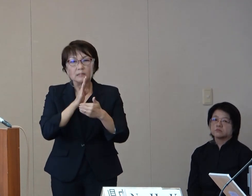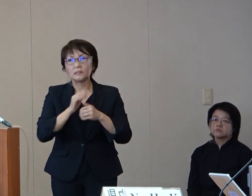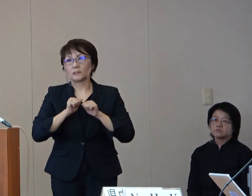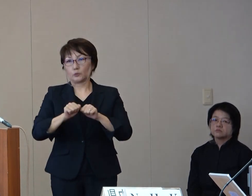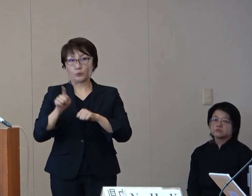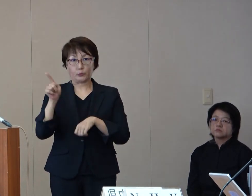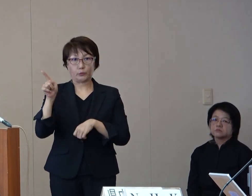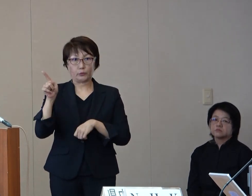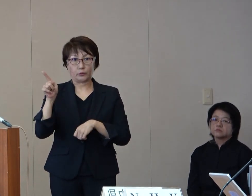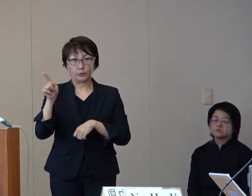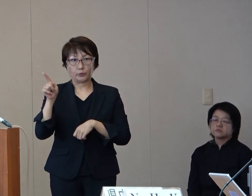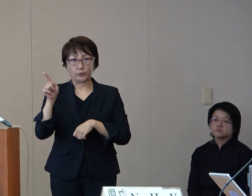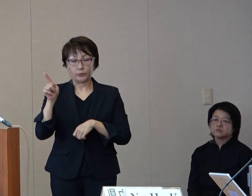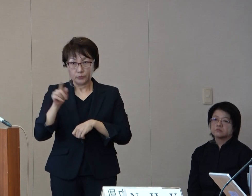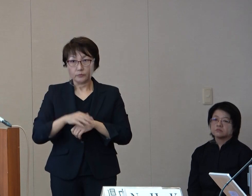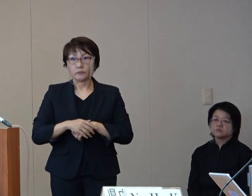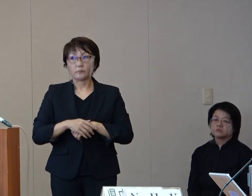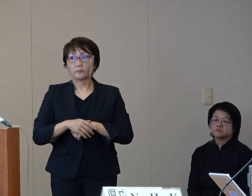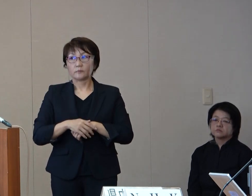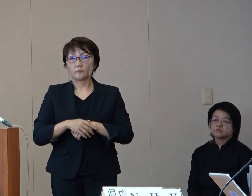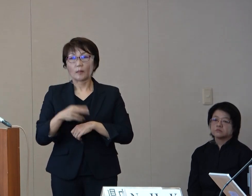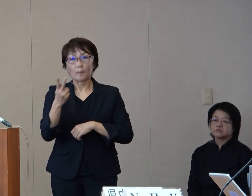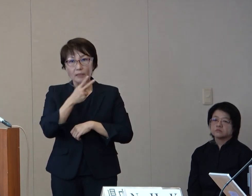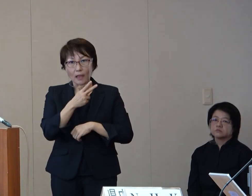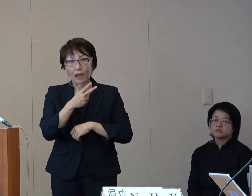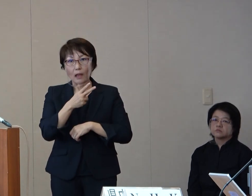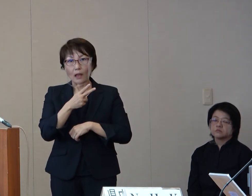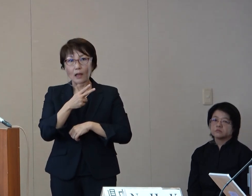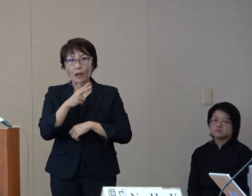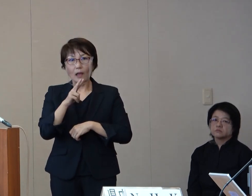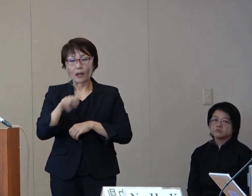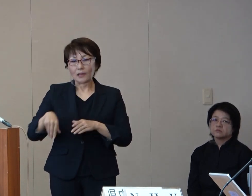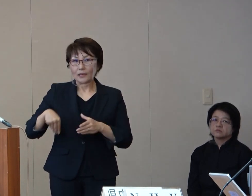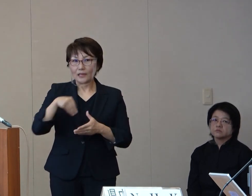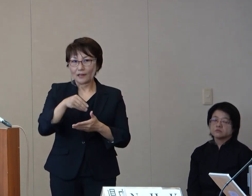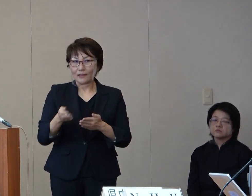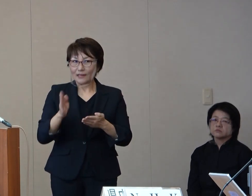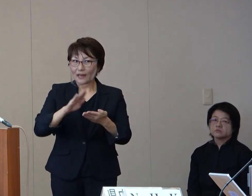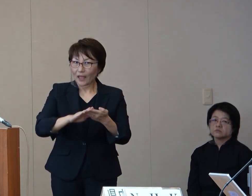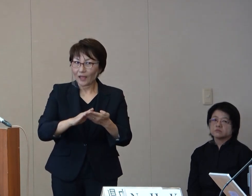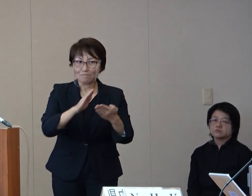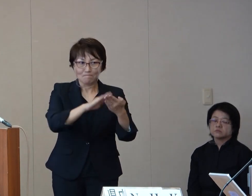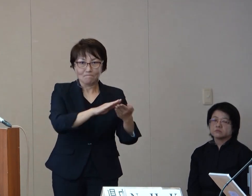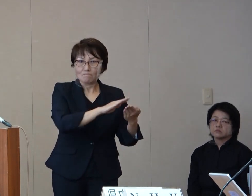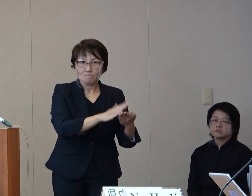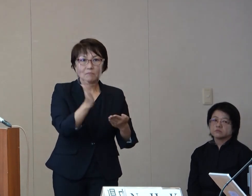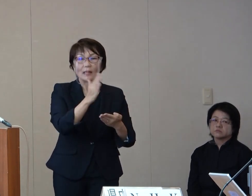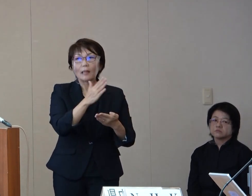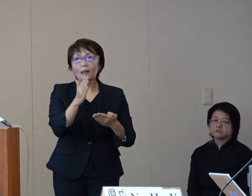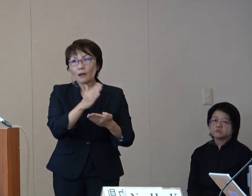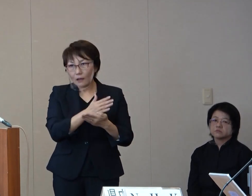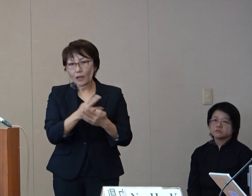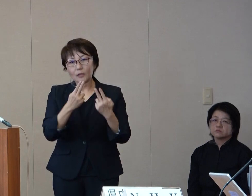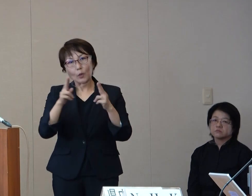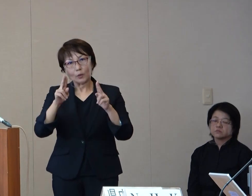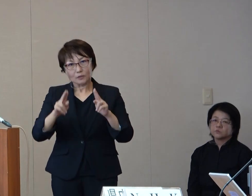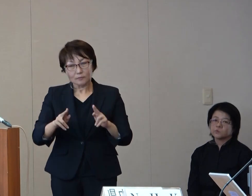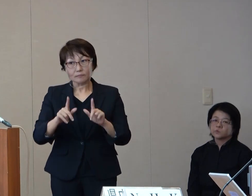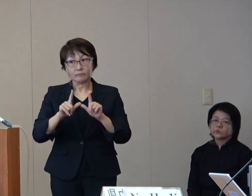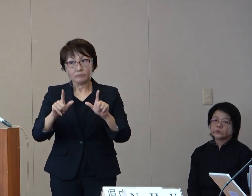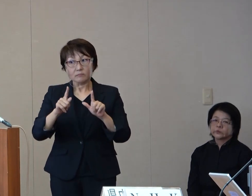hereあのee 0麻痺開けか